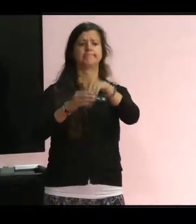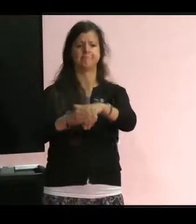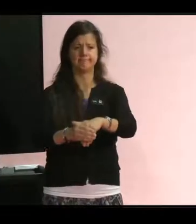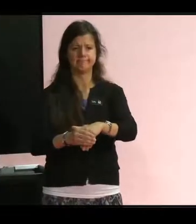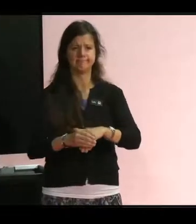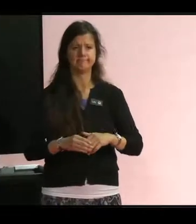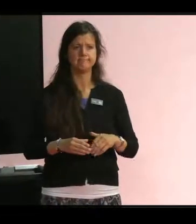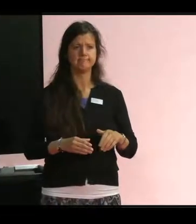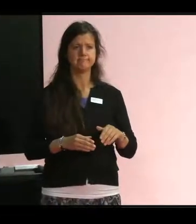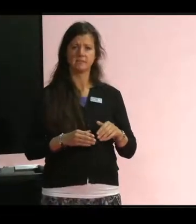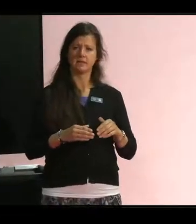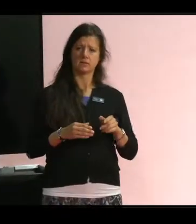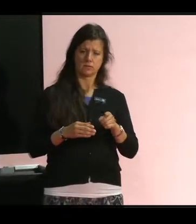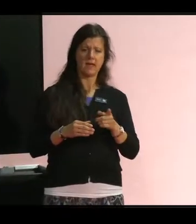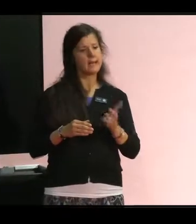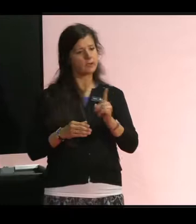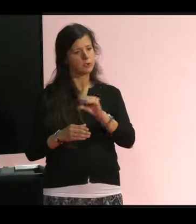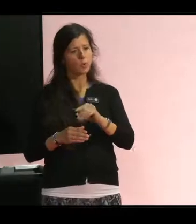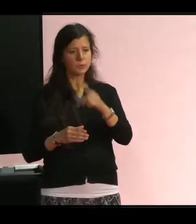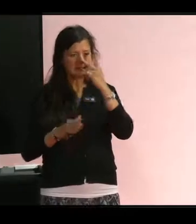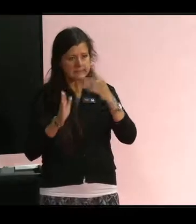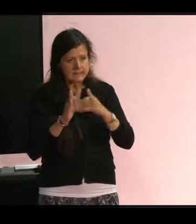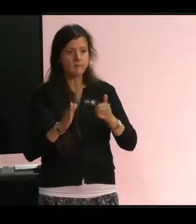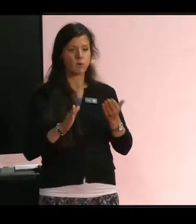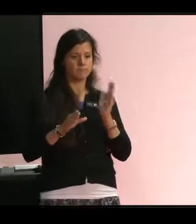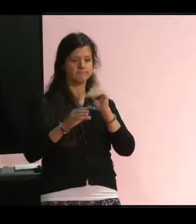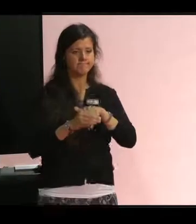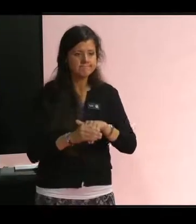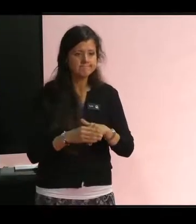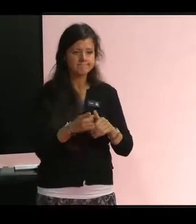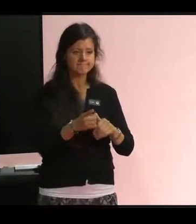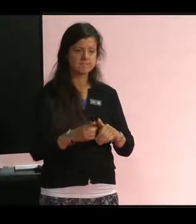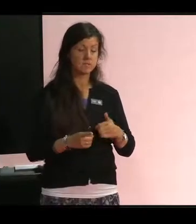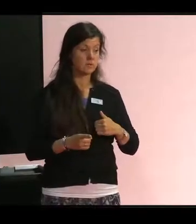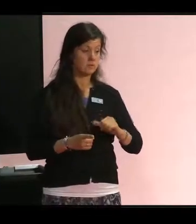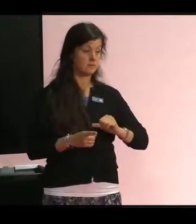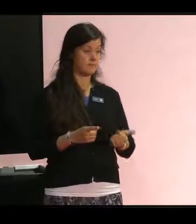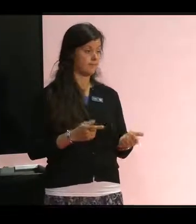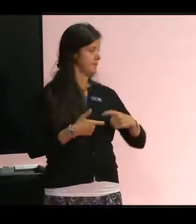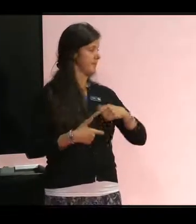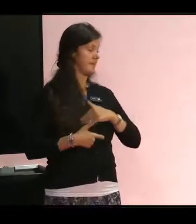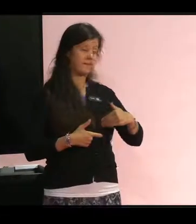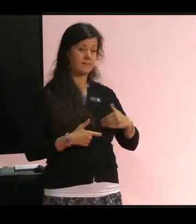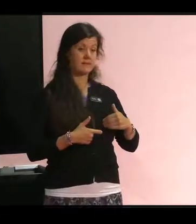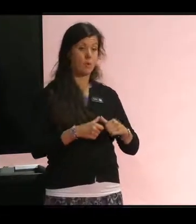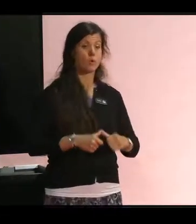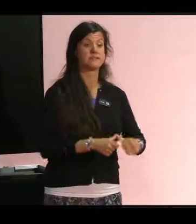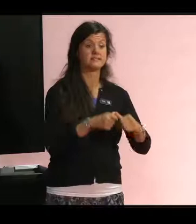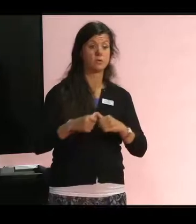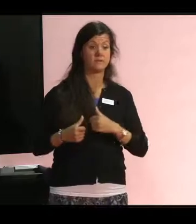liksom det, eller vad du har gjort för att skapa inkludering i organisationen? Ja, alltså i Fridays for Future så försöker vi jobba mycket med inkludering,